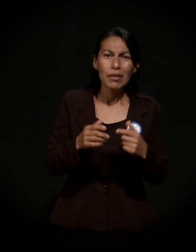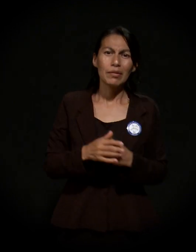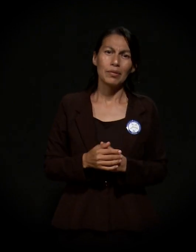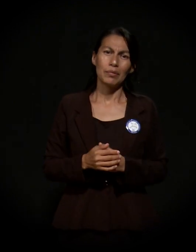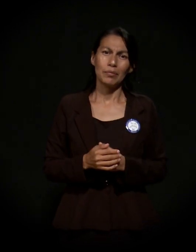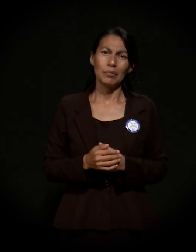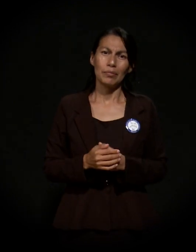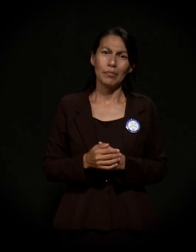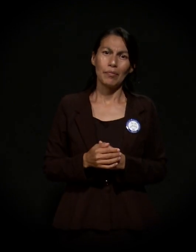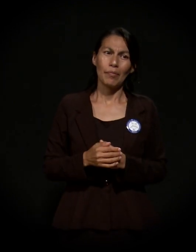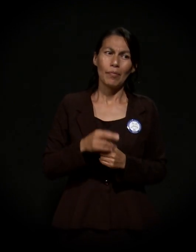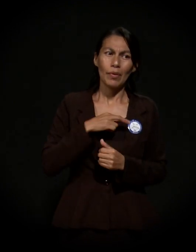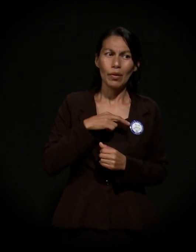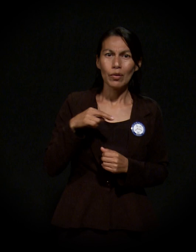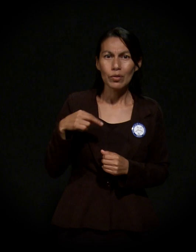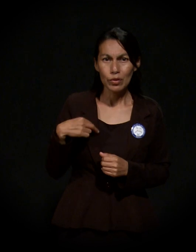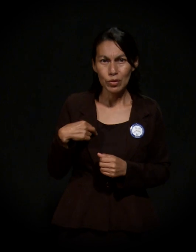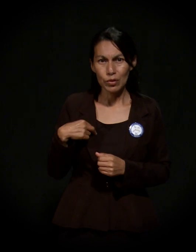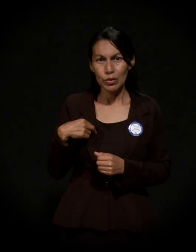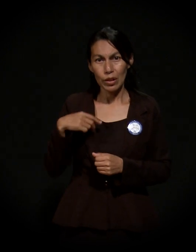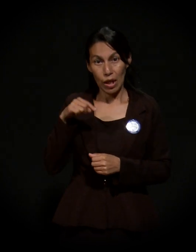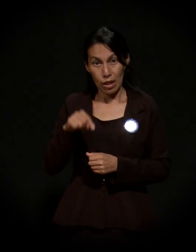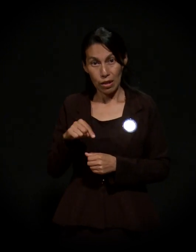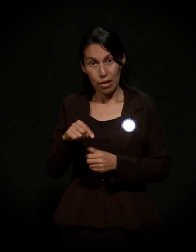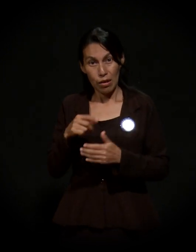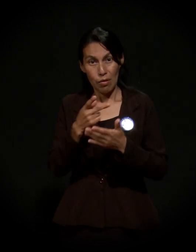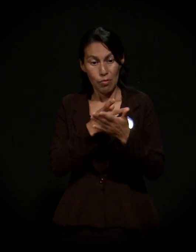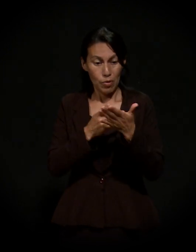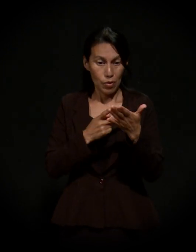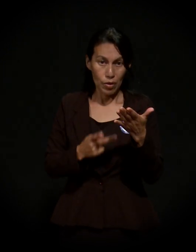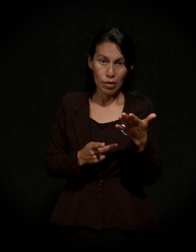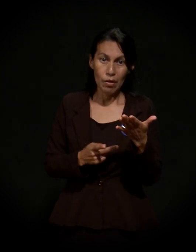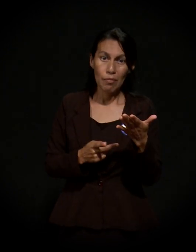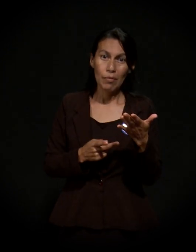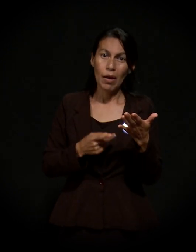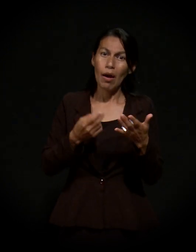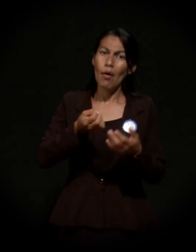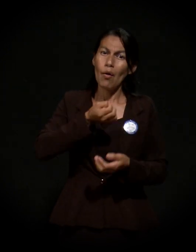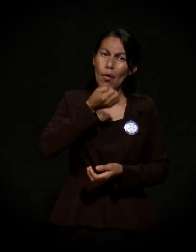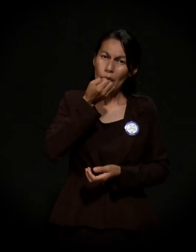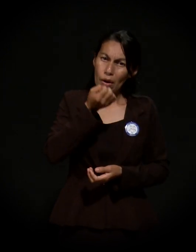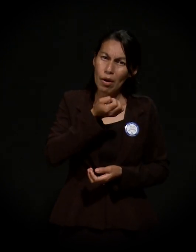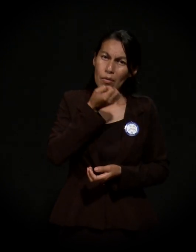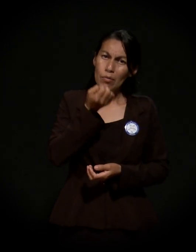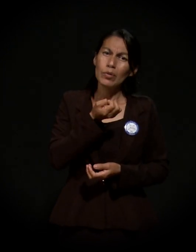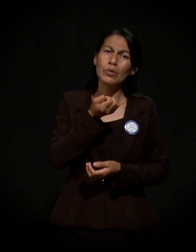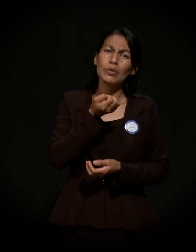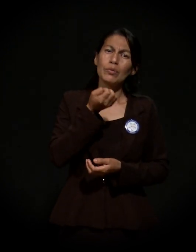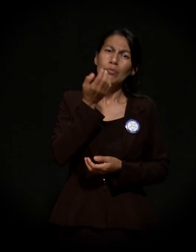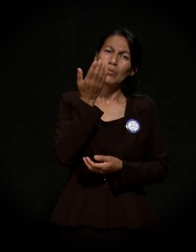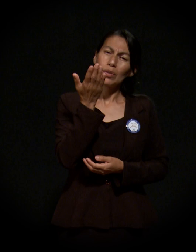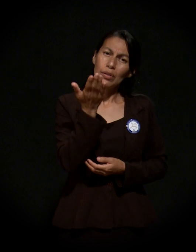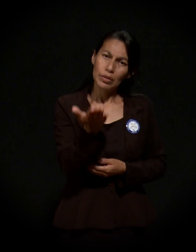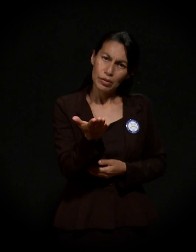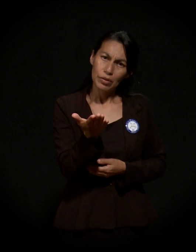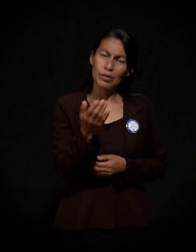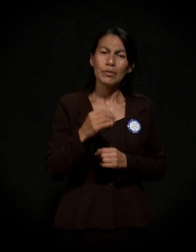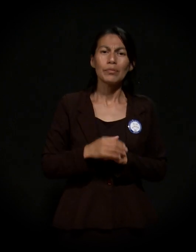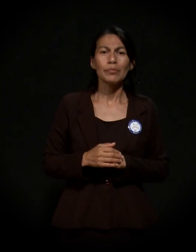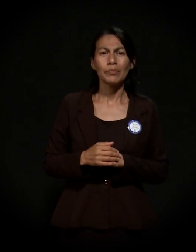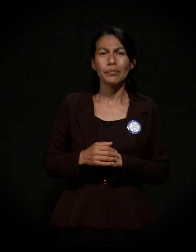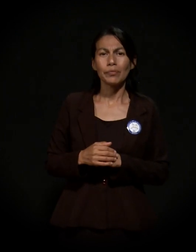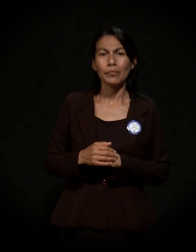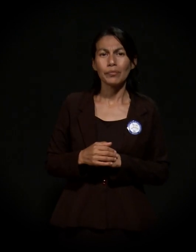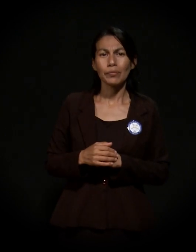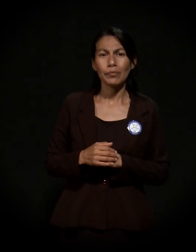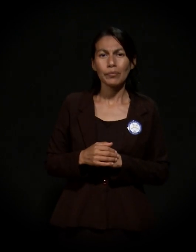Nosotros en este programa oramos por las peticiones que ustedes nos envían y